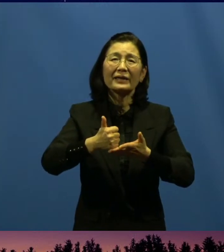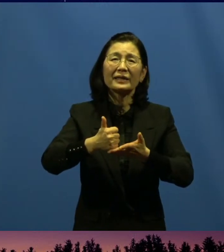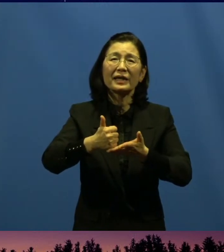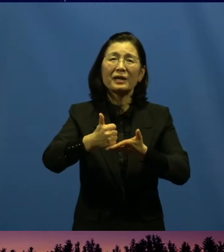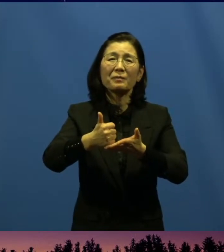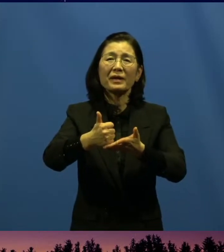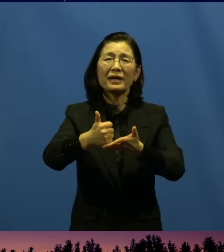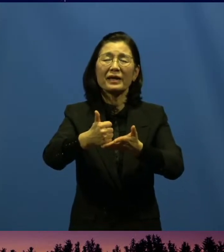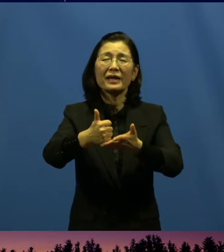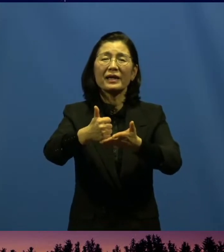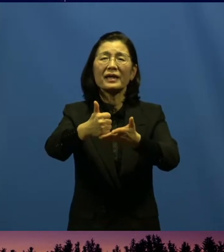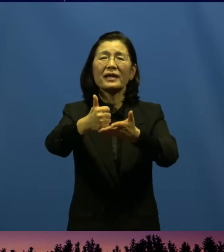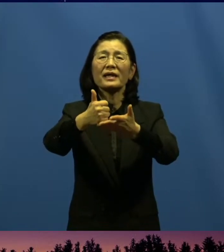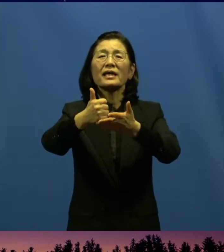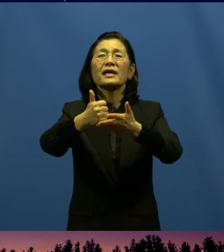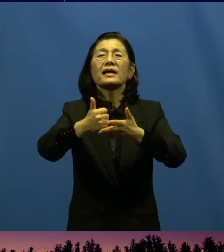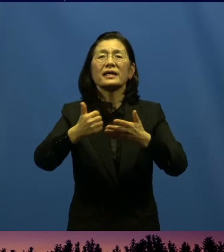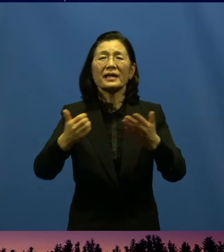하나님이